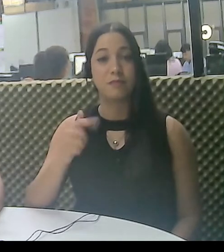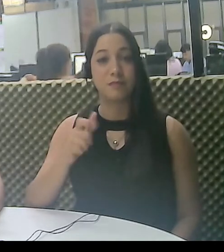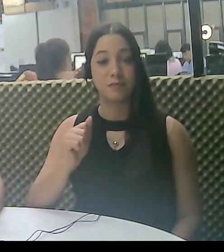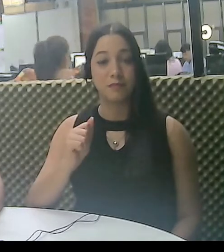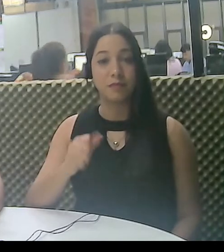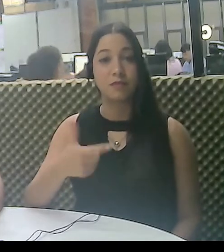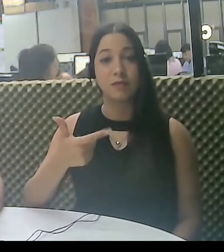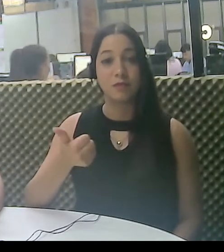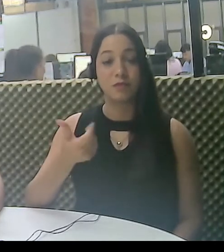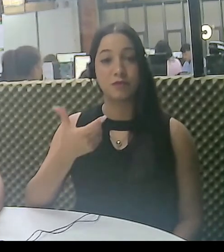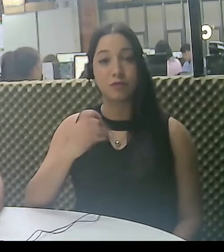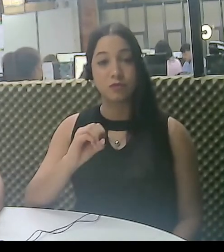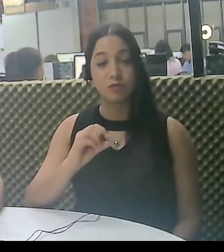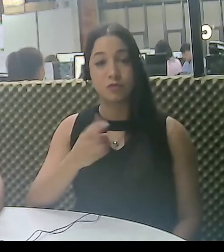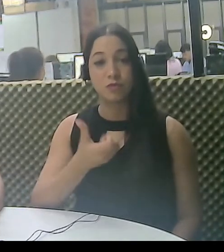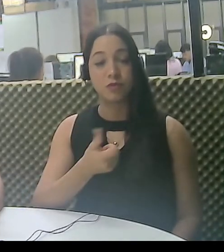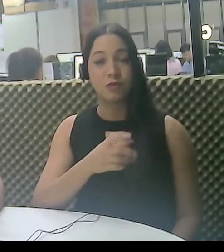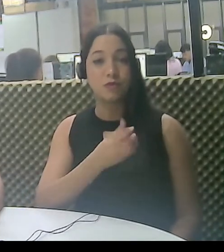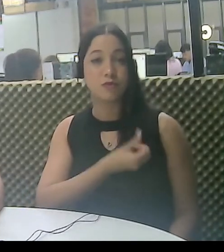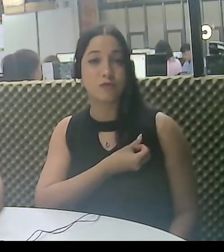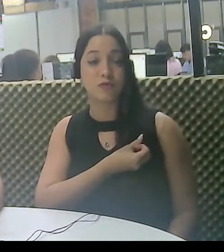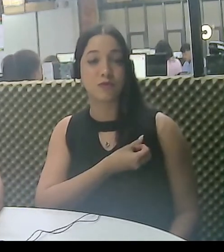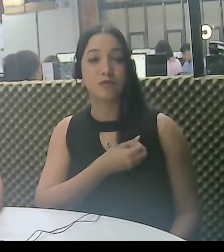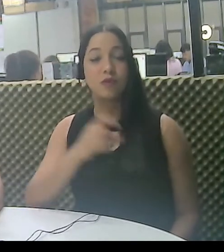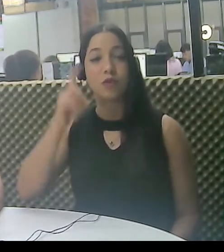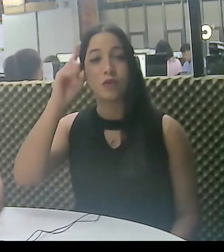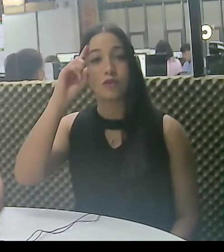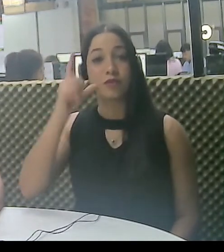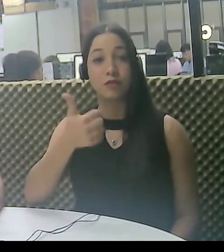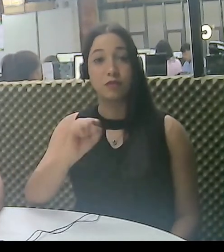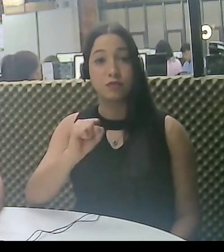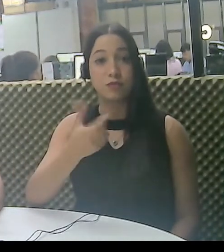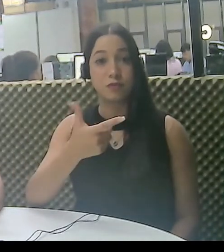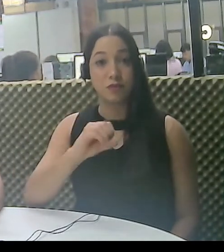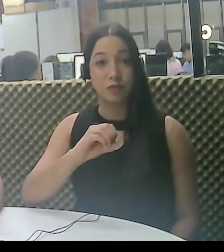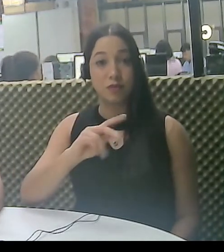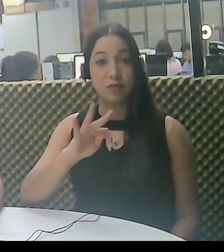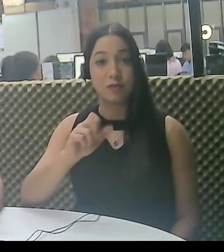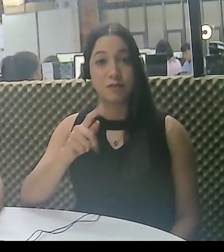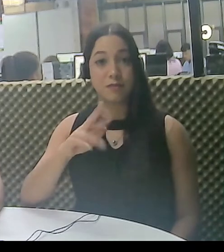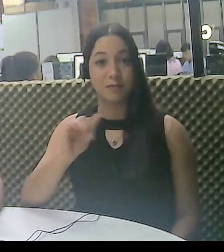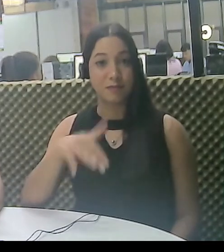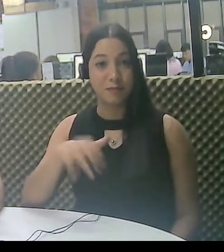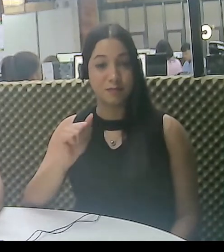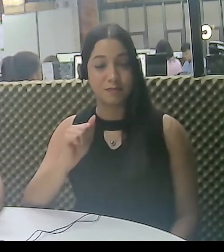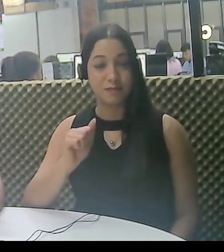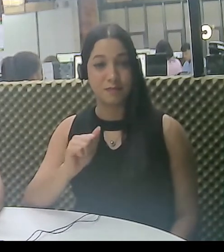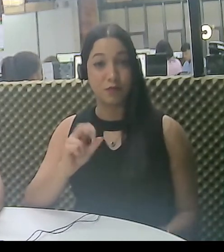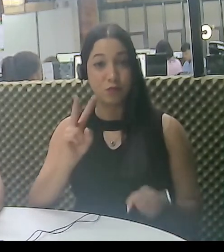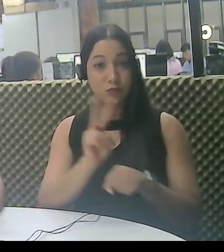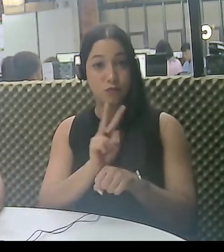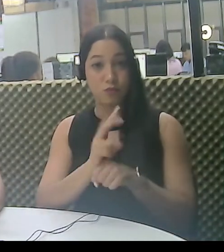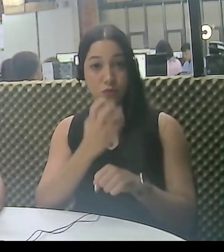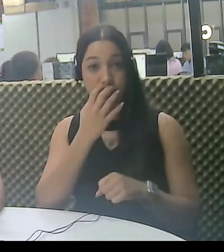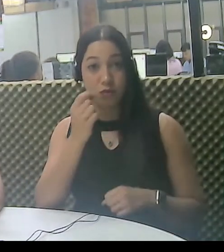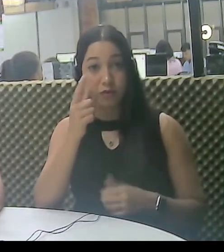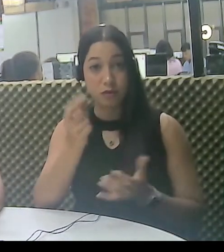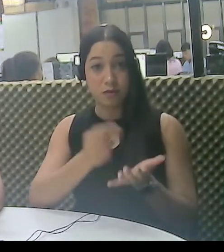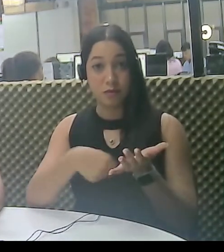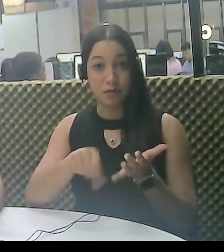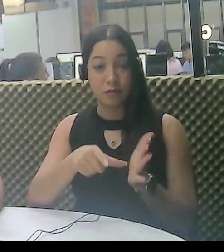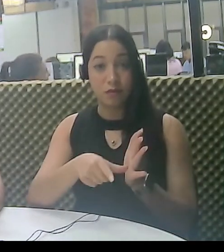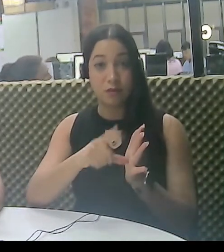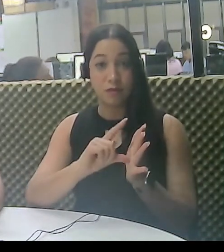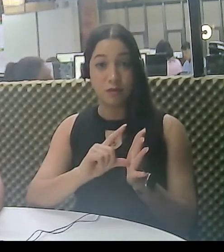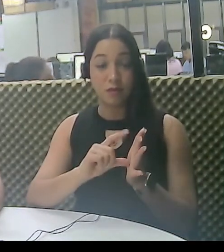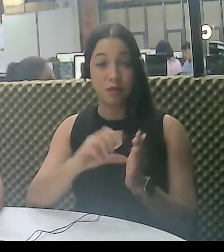22 em Cruzeiro dos Peixotos e nos dias 28 e 29 em Tapuirama. Os tutores cadastrados receberão